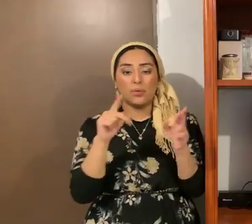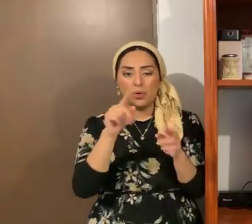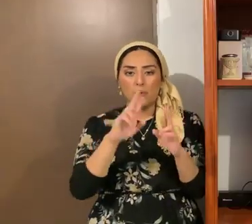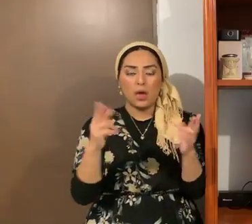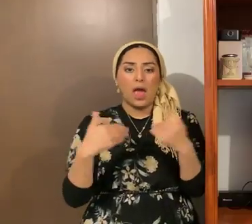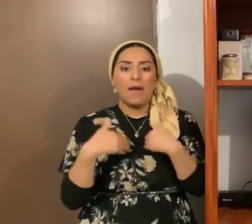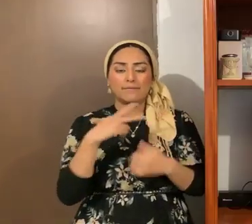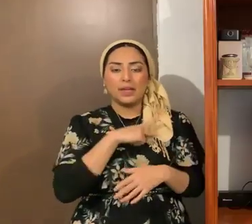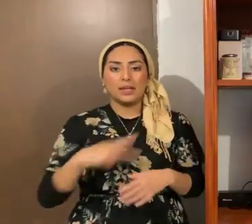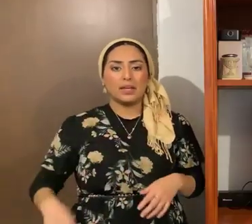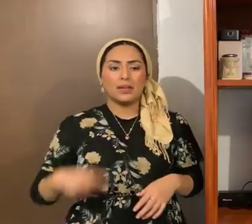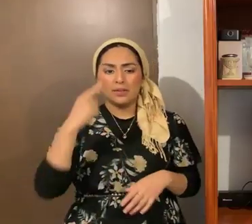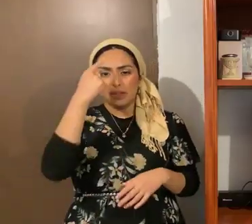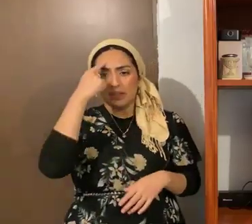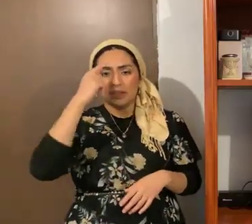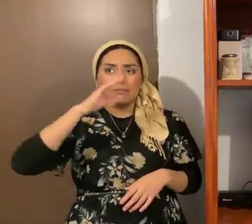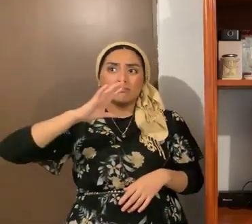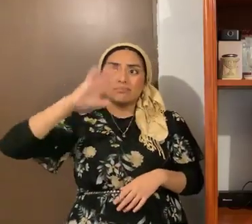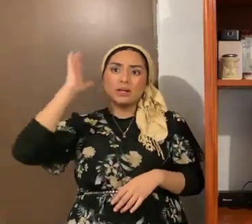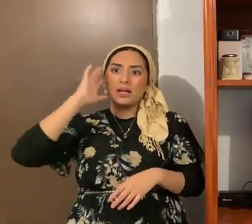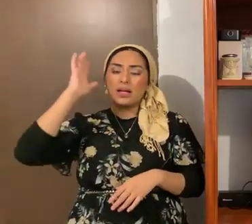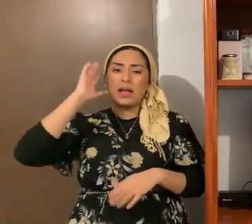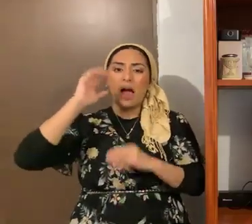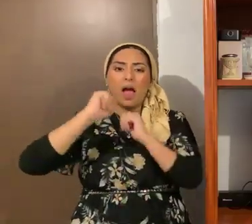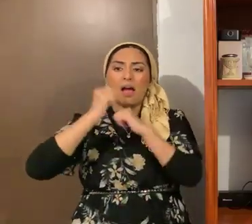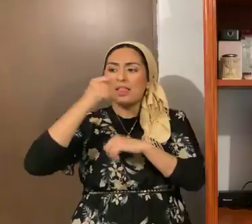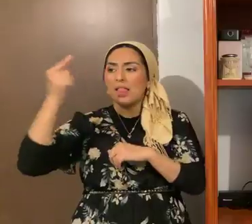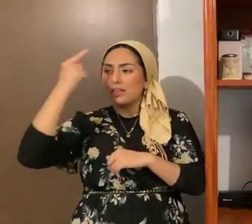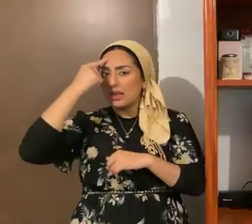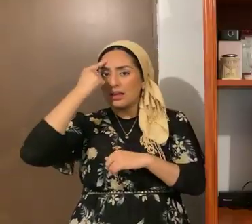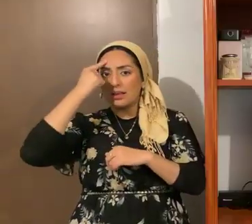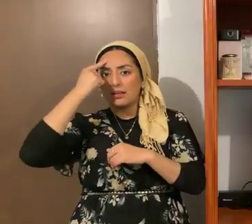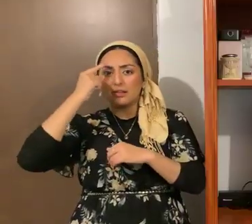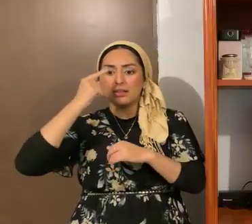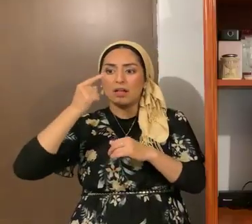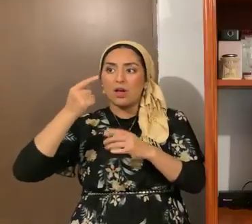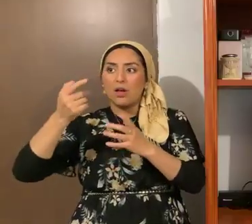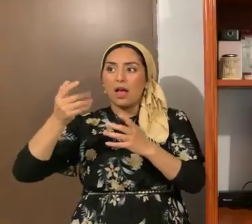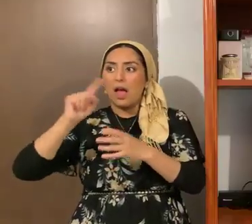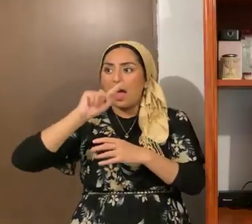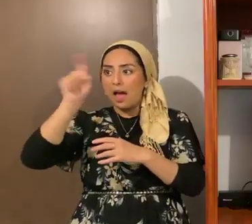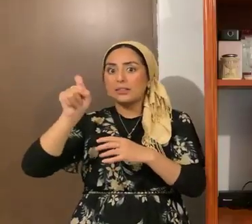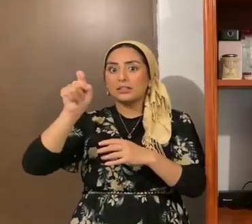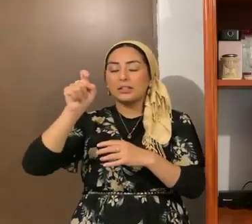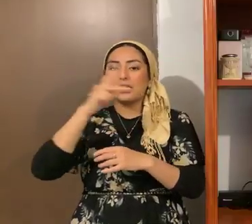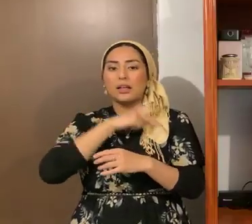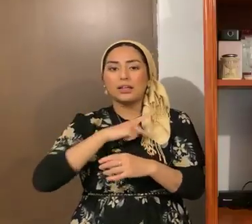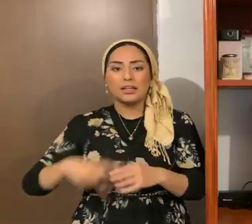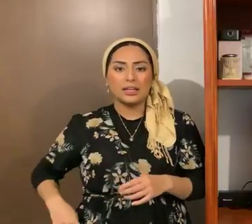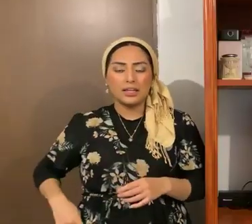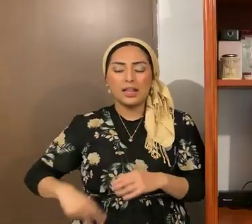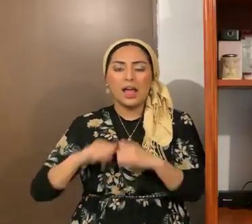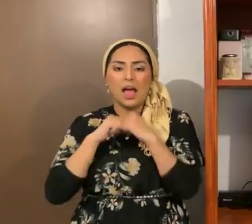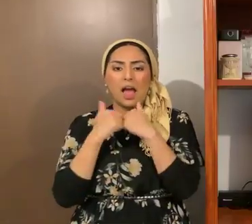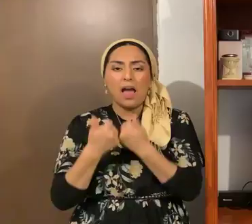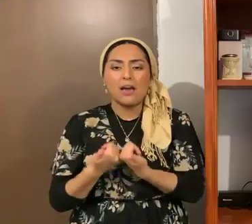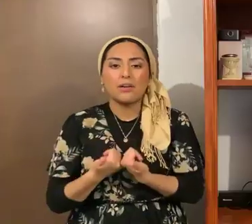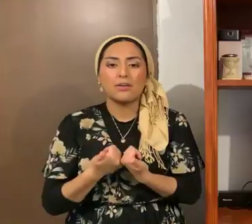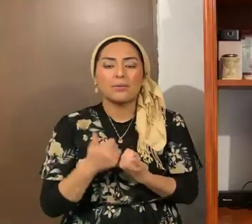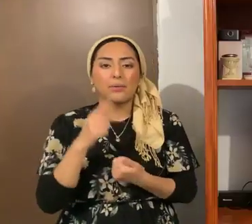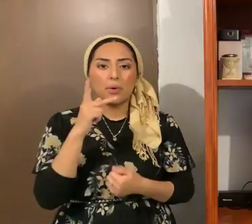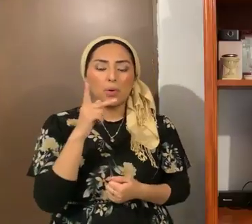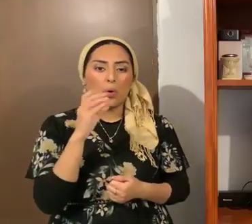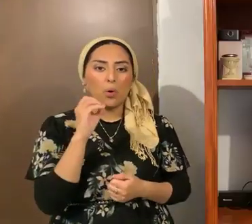rey. Tú dirás, es que en ese tiempo, ¿cómo se les ocurrió pedir rey? Es que en ese tiempo, ¿cómo se le ocurrió a